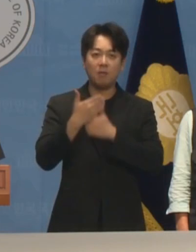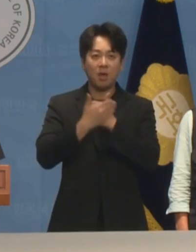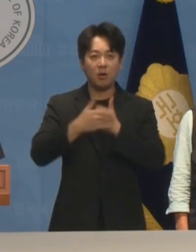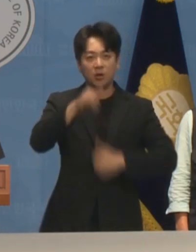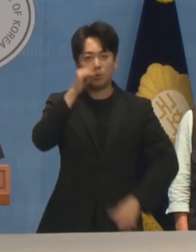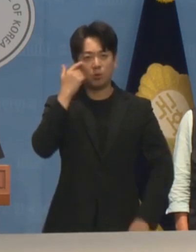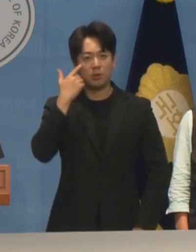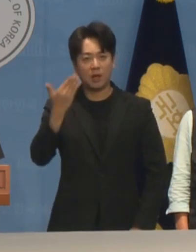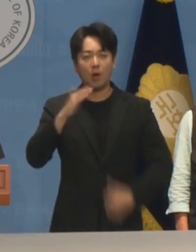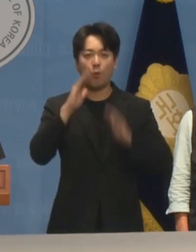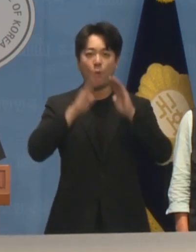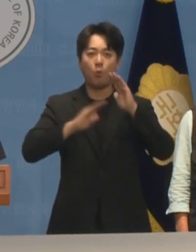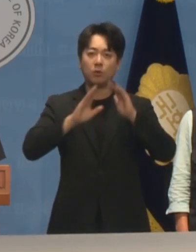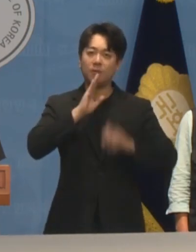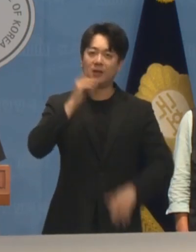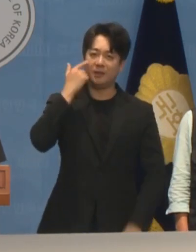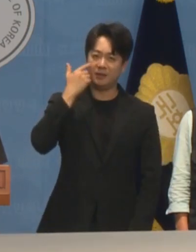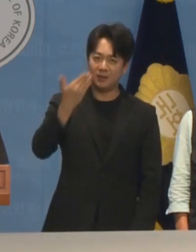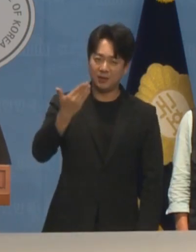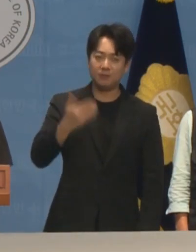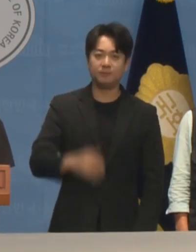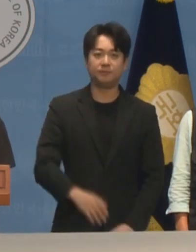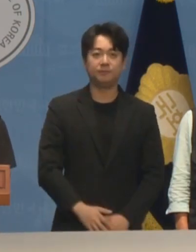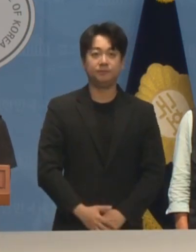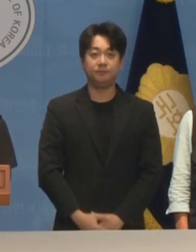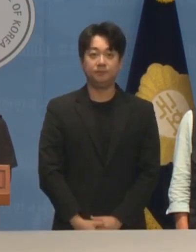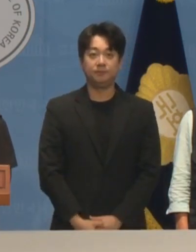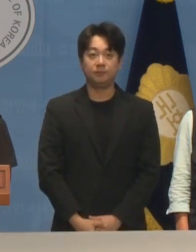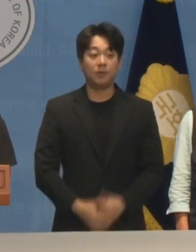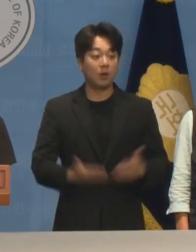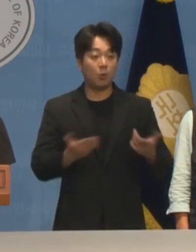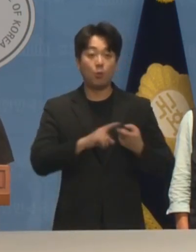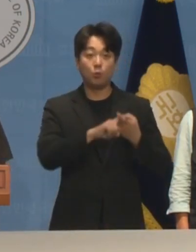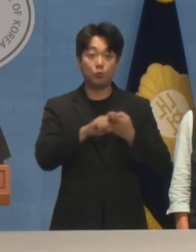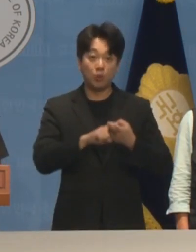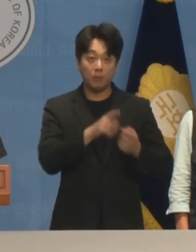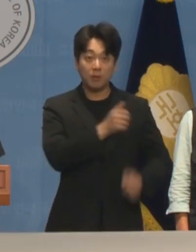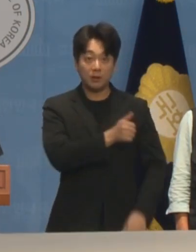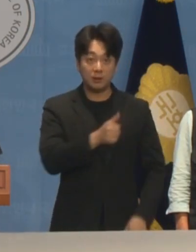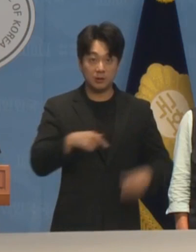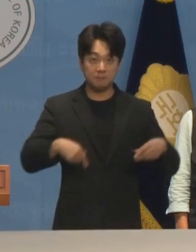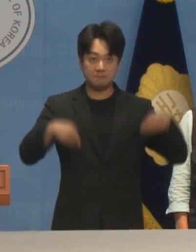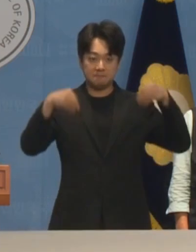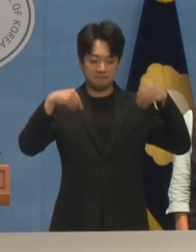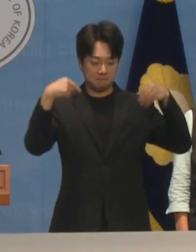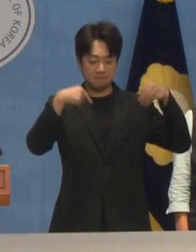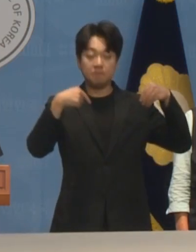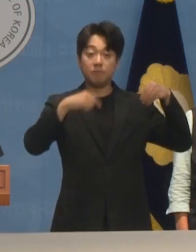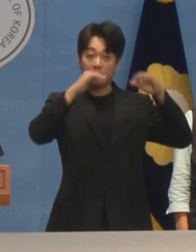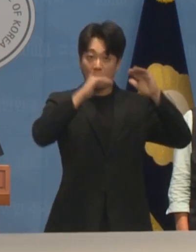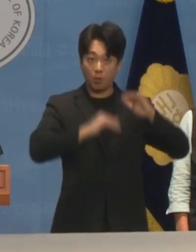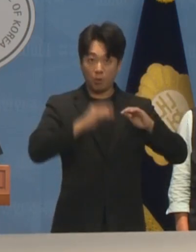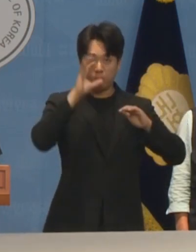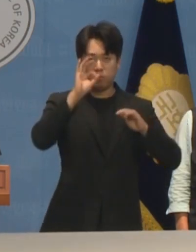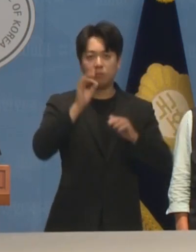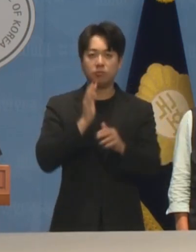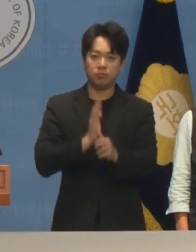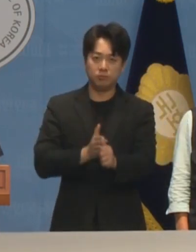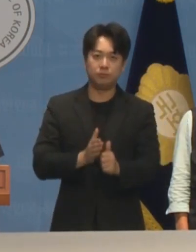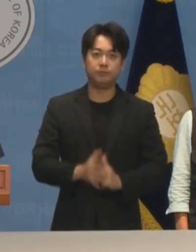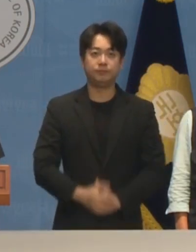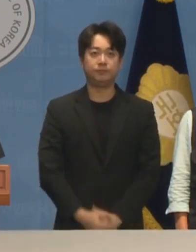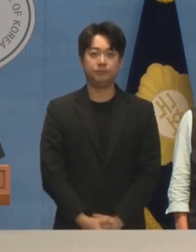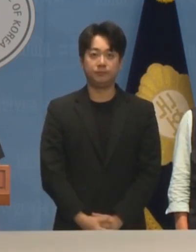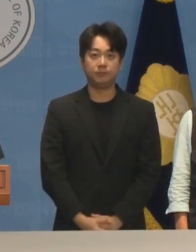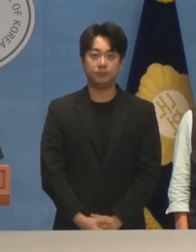배려인지 저는 묻지 않을 수 없습니다. 우리 조합원들이 들고 계신 이 피켓을 보시면 아시겠지만 우리 조합원들 지지난주인가요?